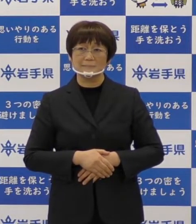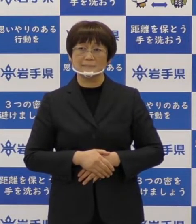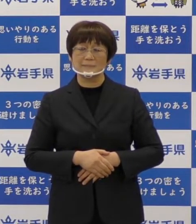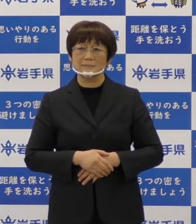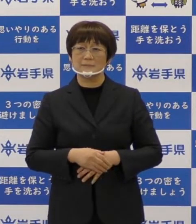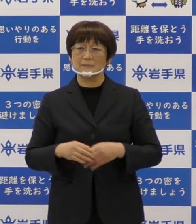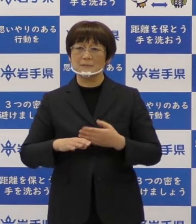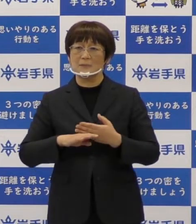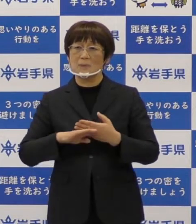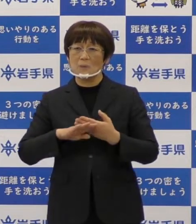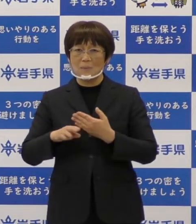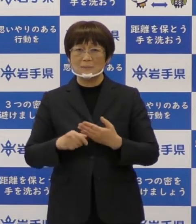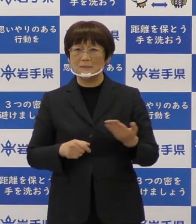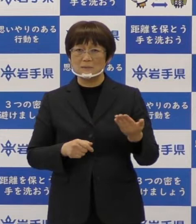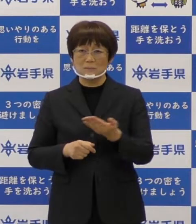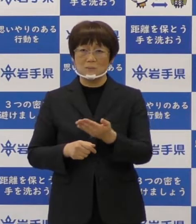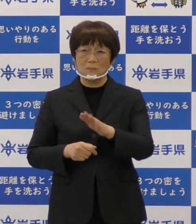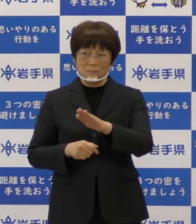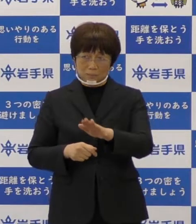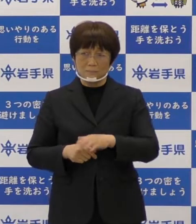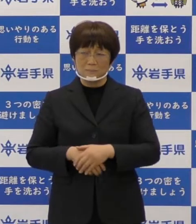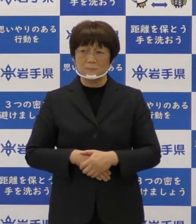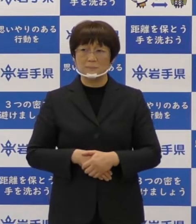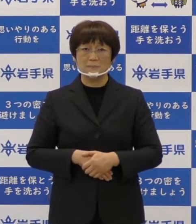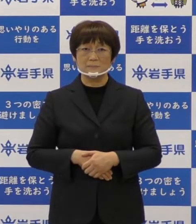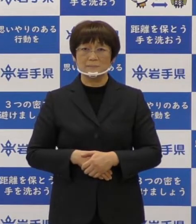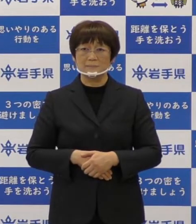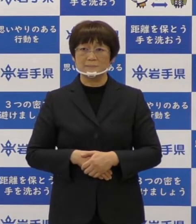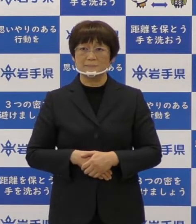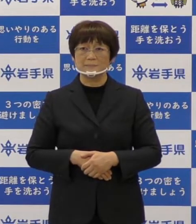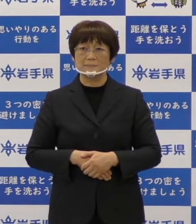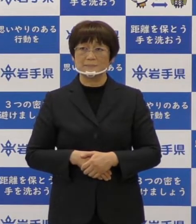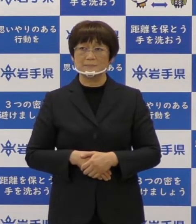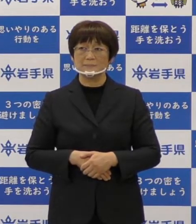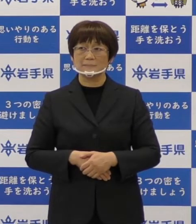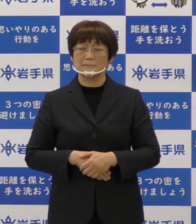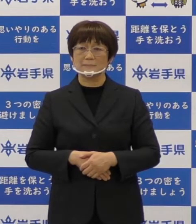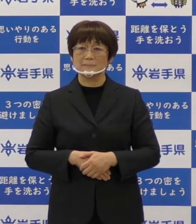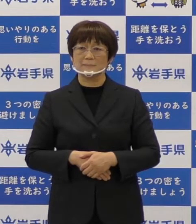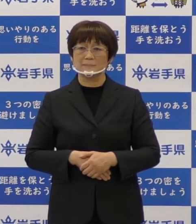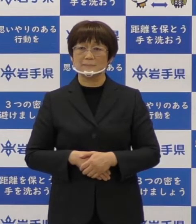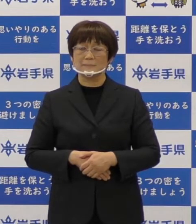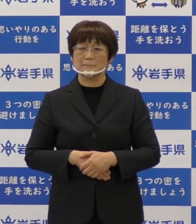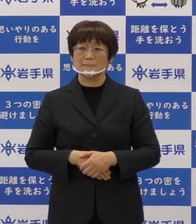その他ございますでしょうか。よろしいですか。